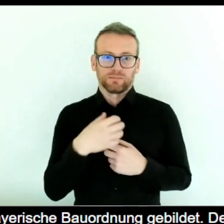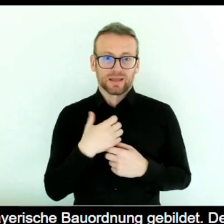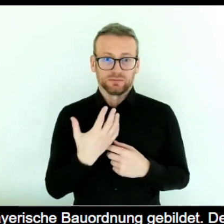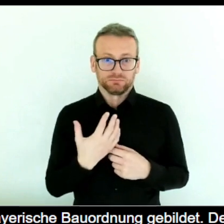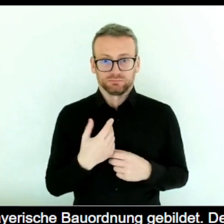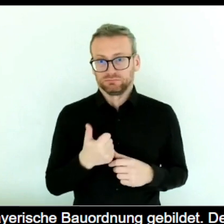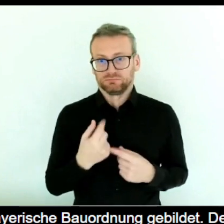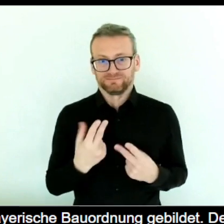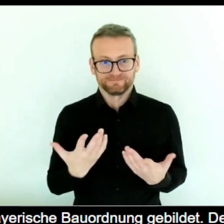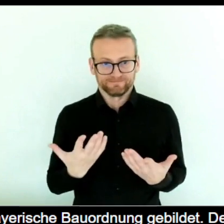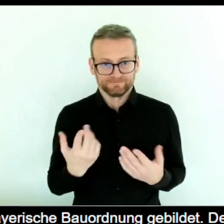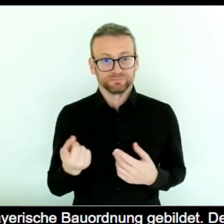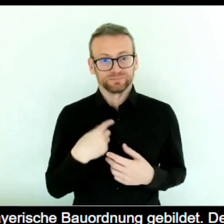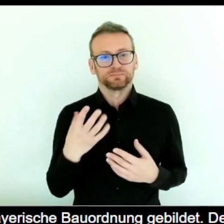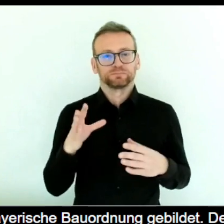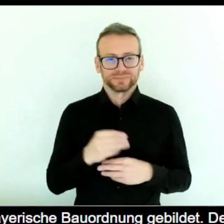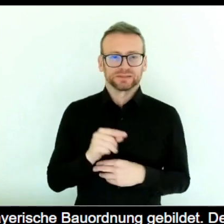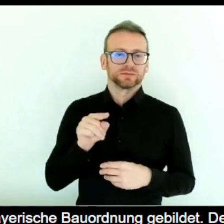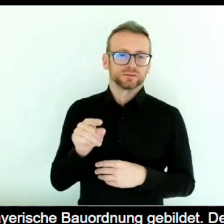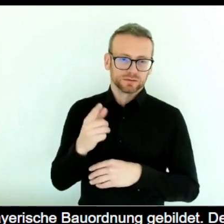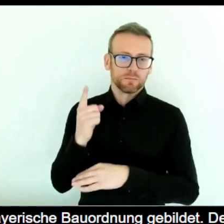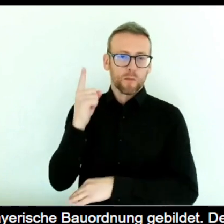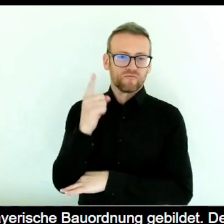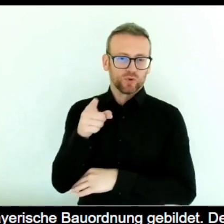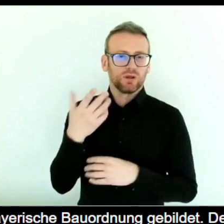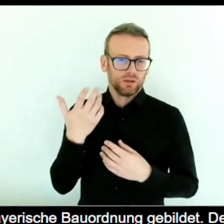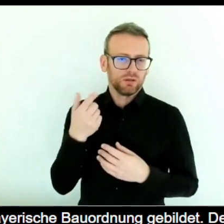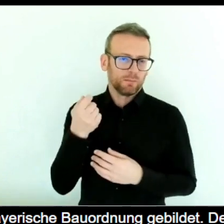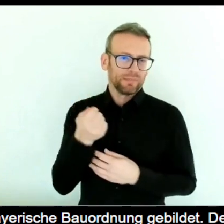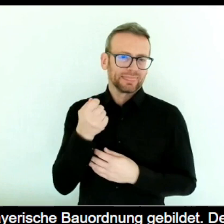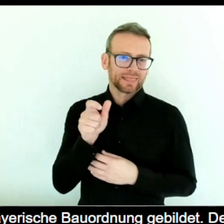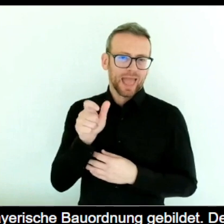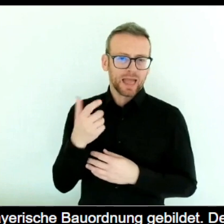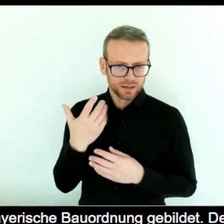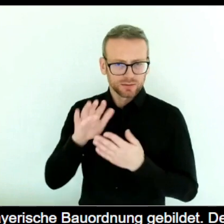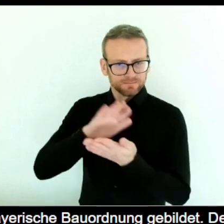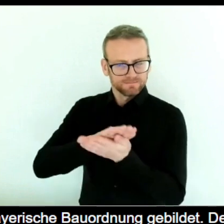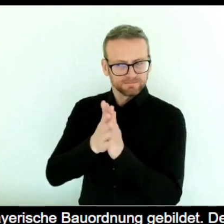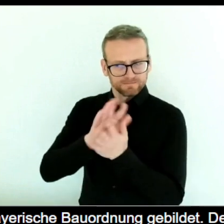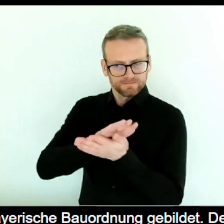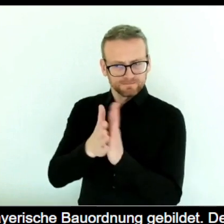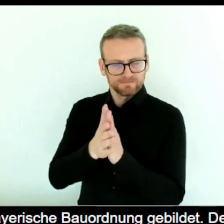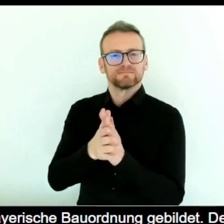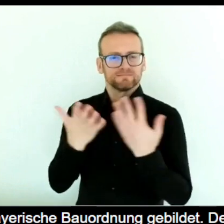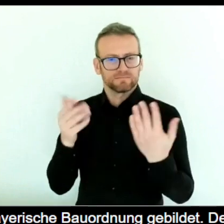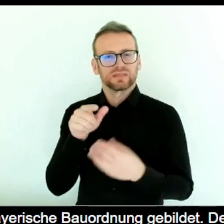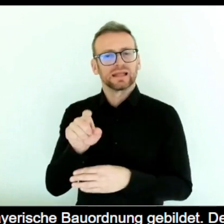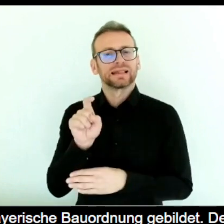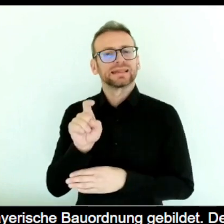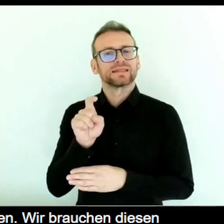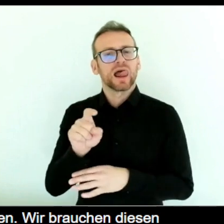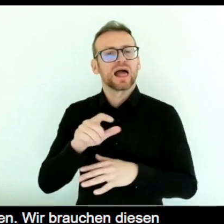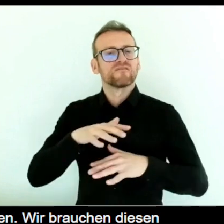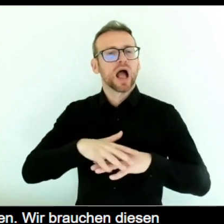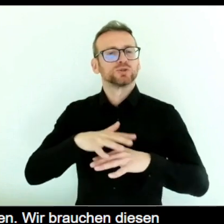Erstens, zukünftig braucht es bei vielen Masken keine Baugenehmigung mehr. Das betrifft alle Masken im Innenbereich bis